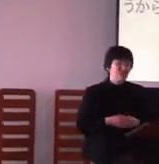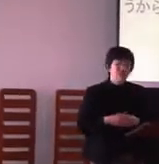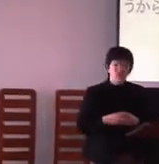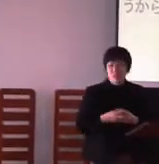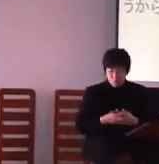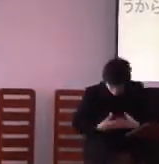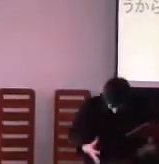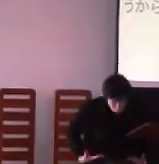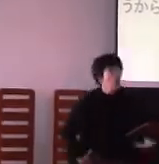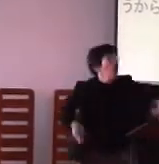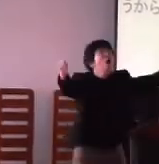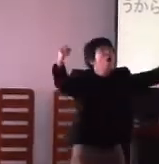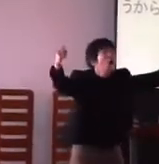取られてしまう。